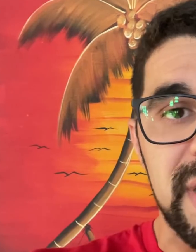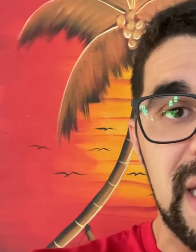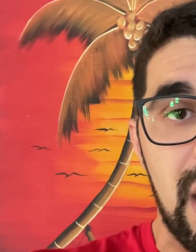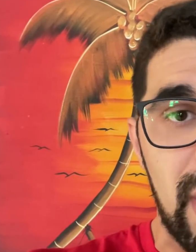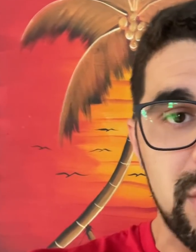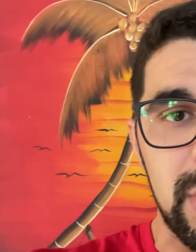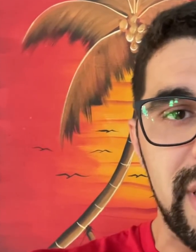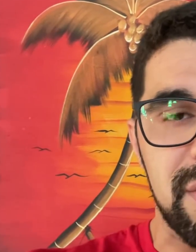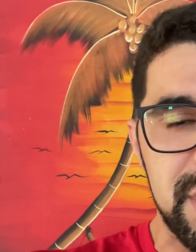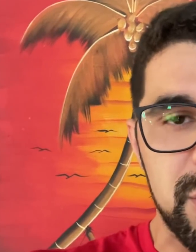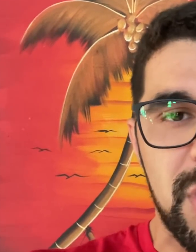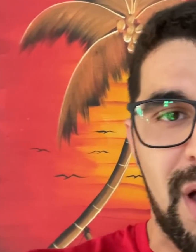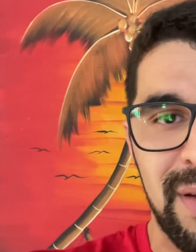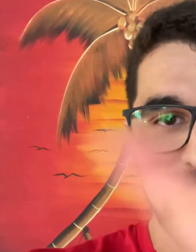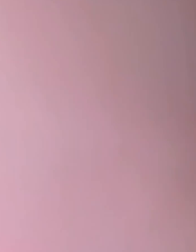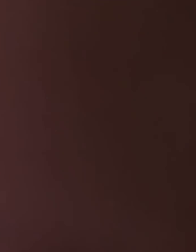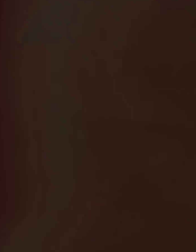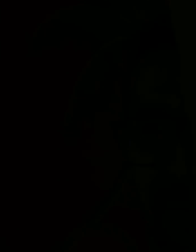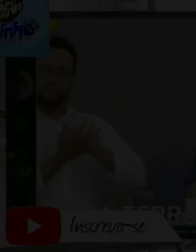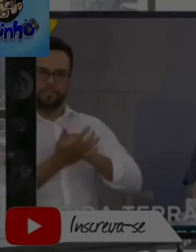deputado federal Arthur Lira. Vejam só.